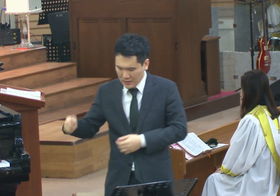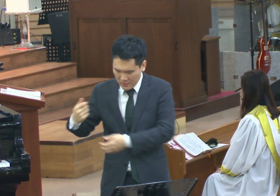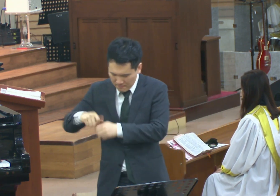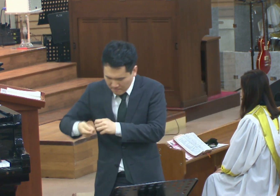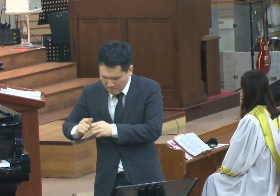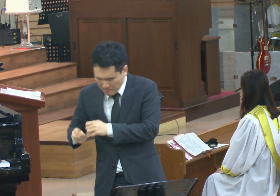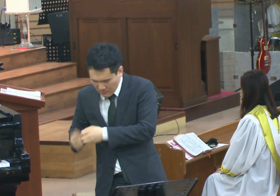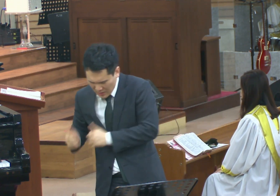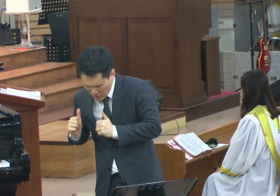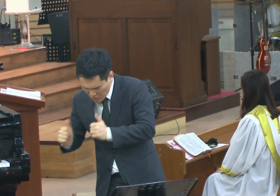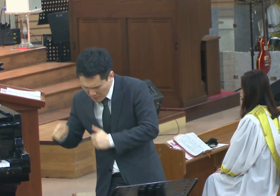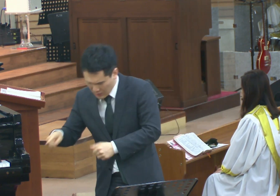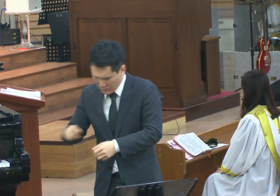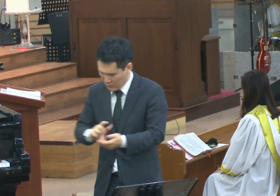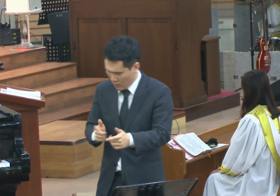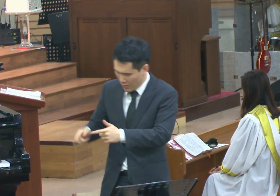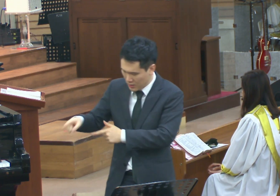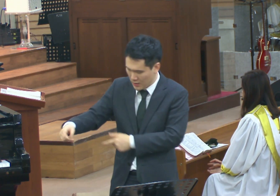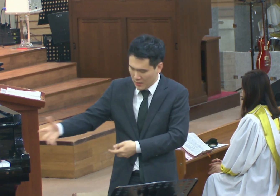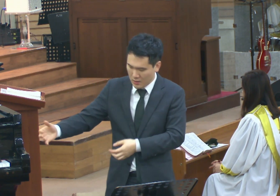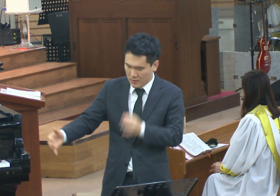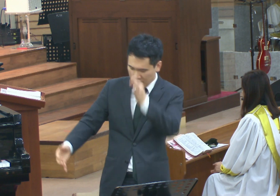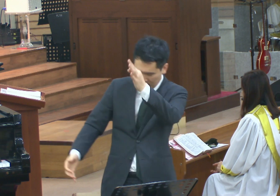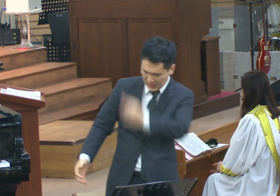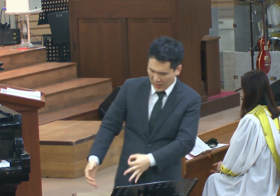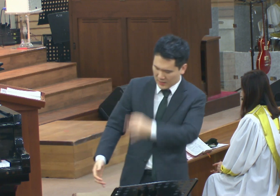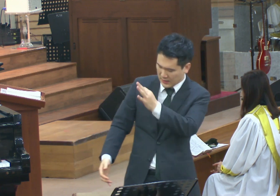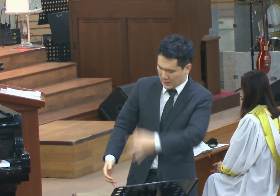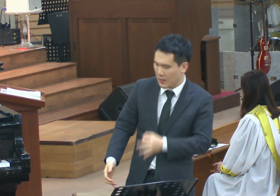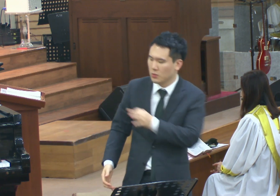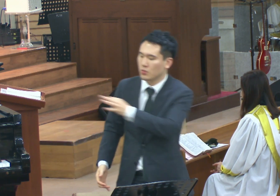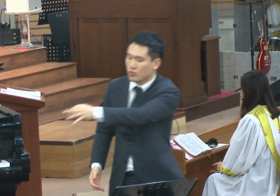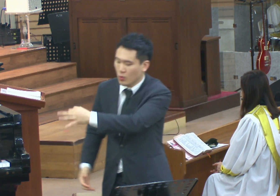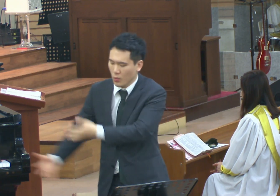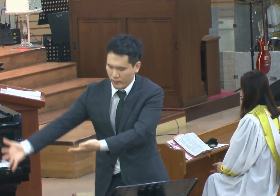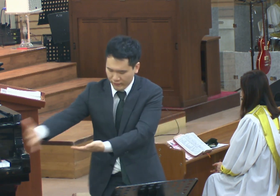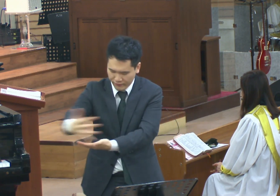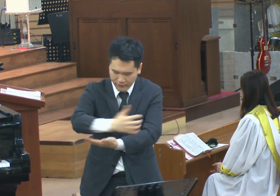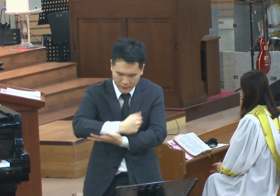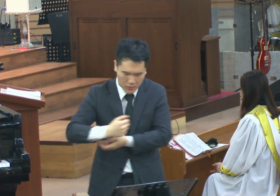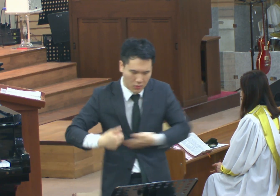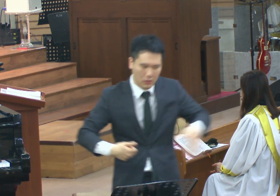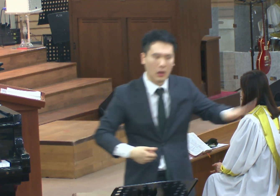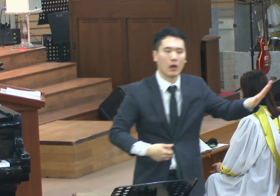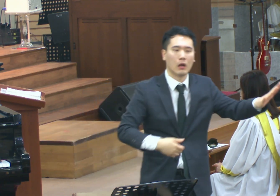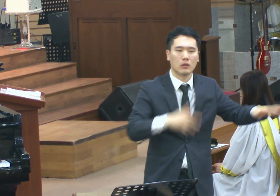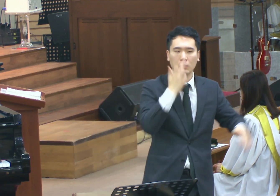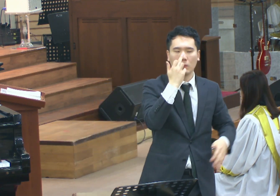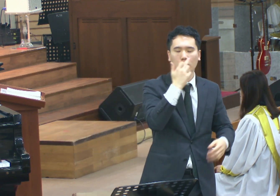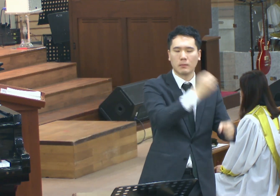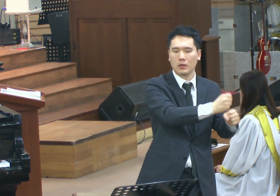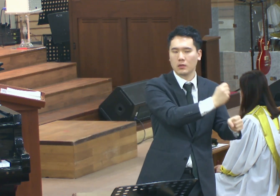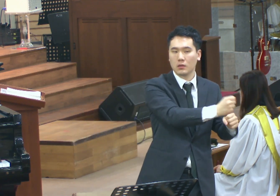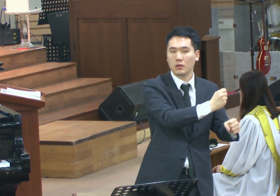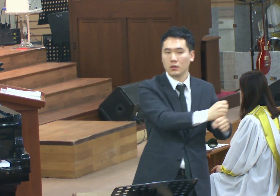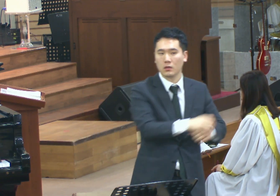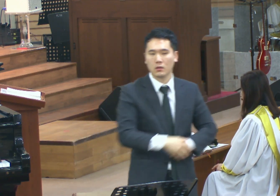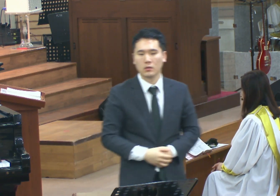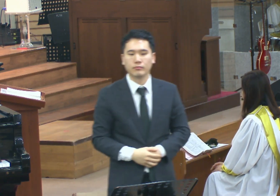집에 애들을 작업전선에 투입을 하는데 기독교인 기업가라면 그 애들이